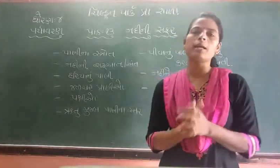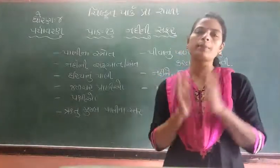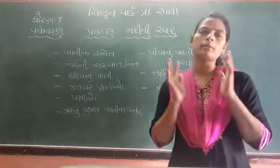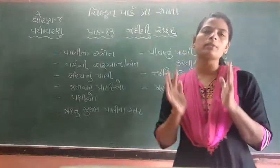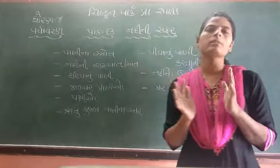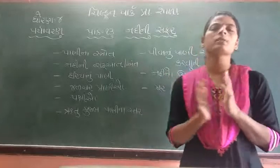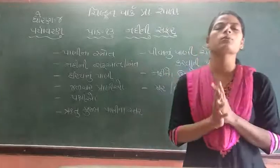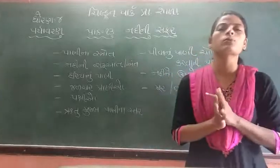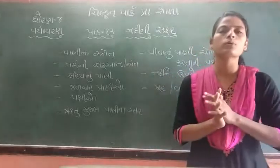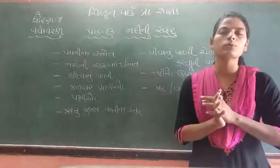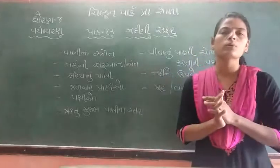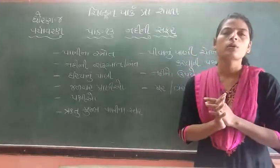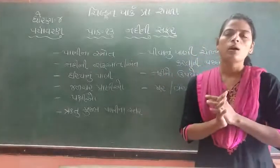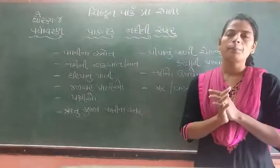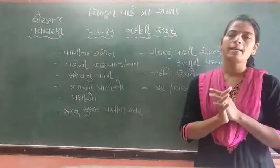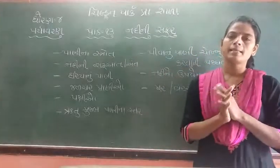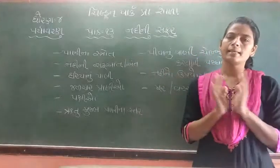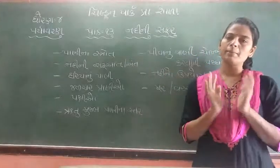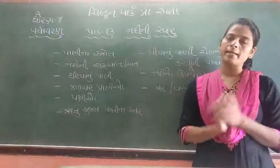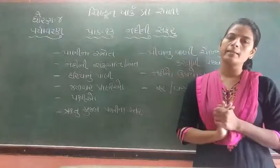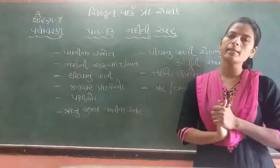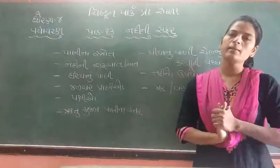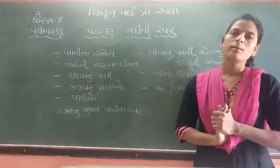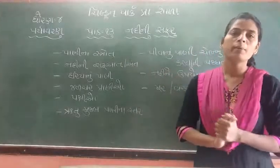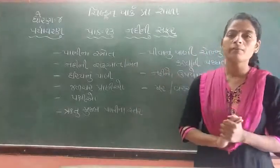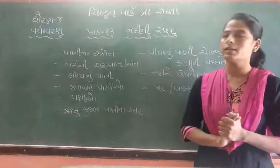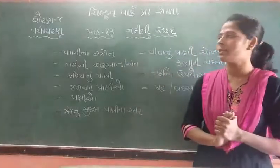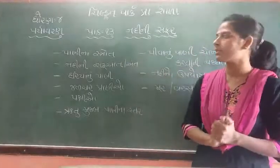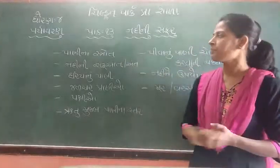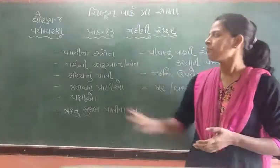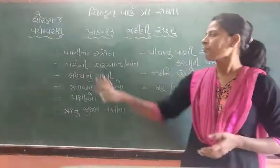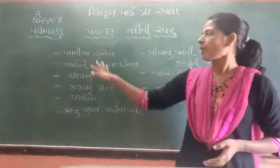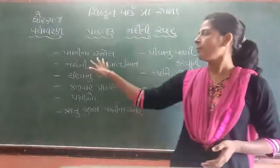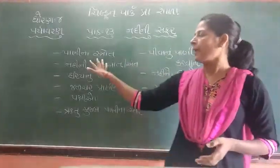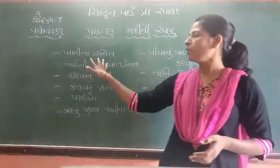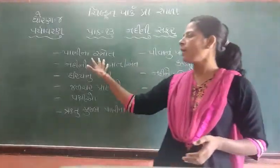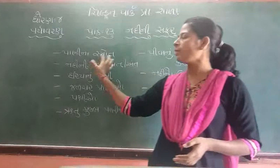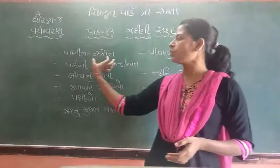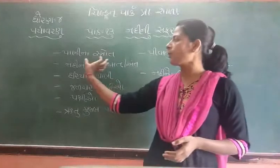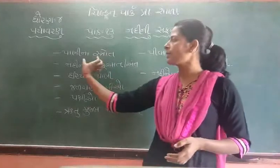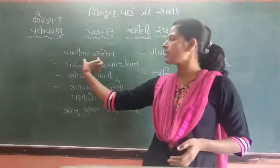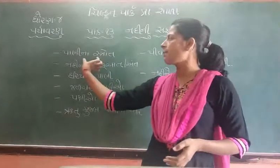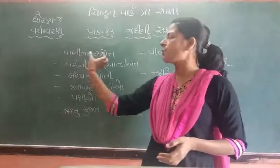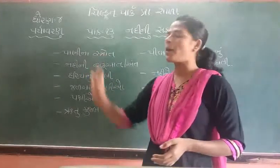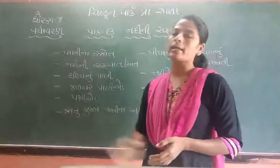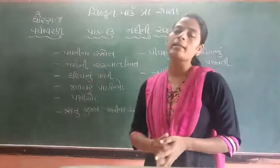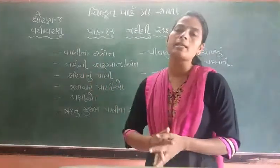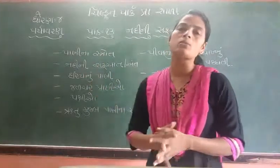आपणे नदी विषे थोड़ो घणो अभ्यास एटली माहिती मेळवी लीधी छे। हवे पहेलो बाळको टॉपिक छे आपणो पाणीना